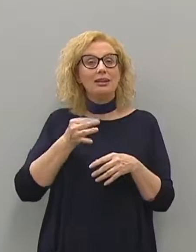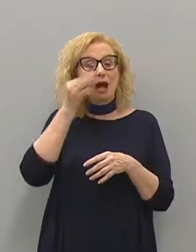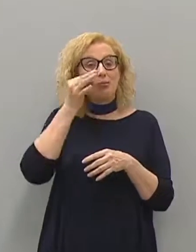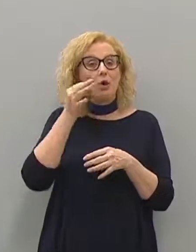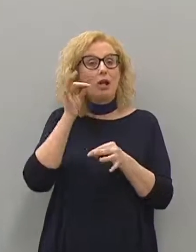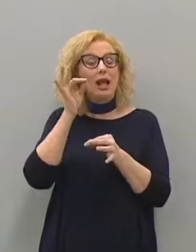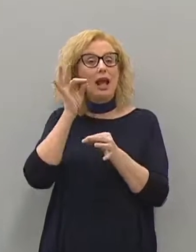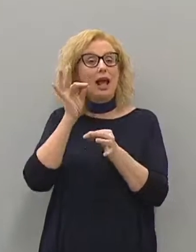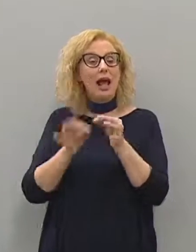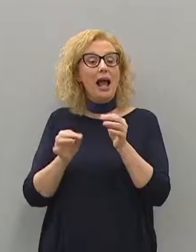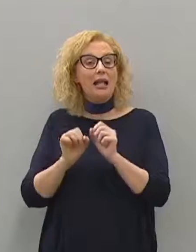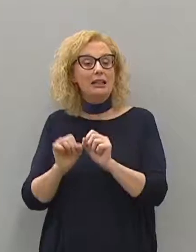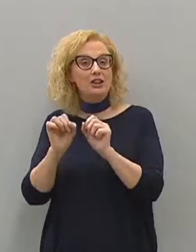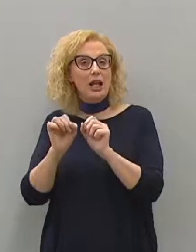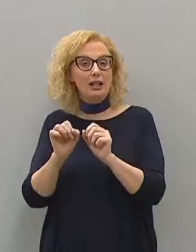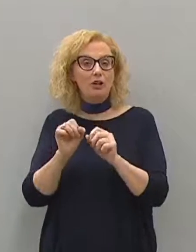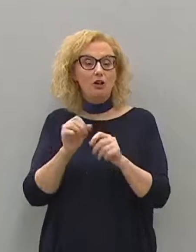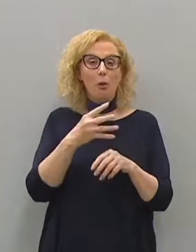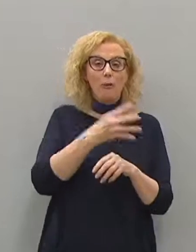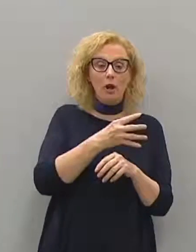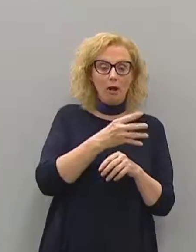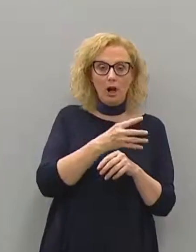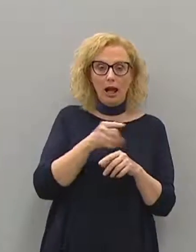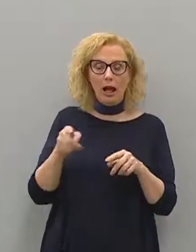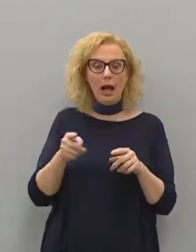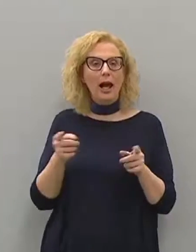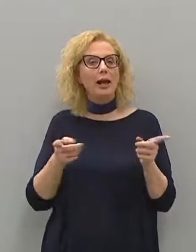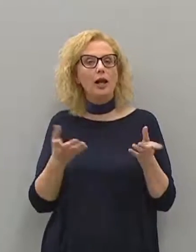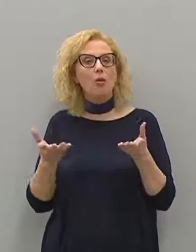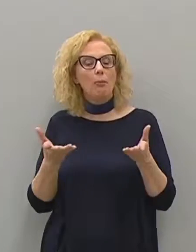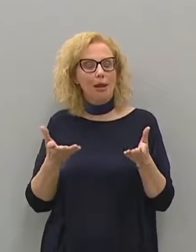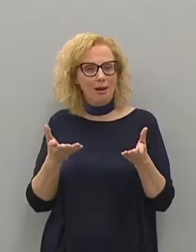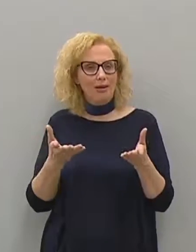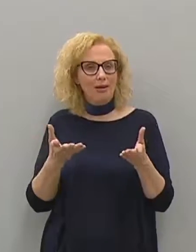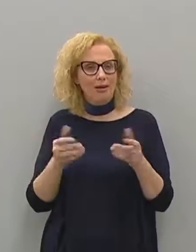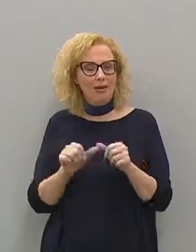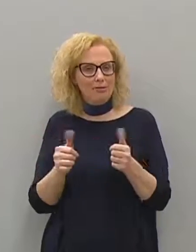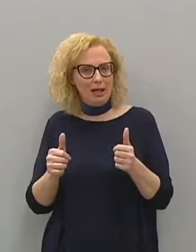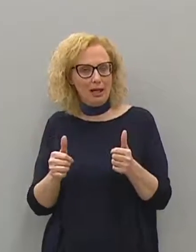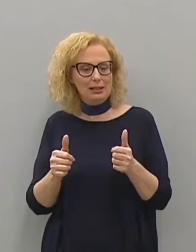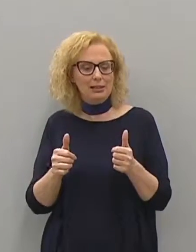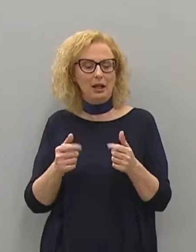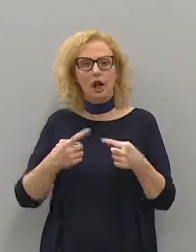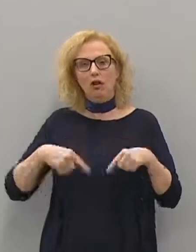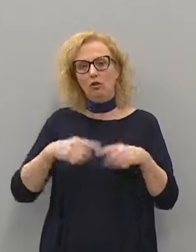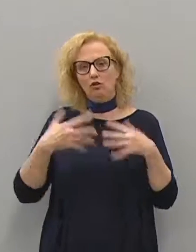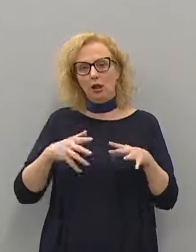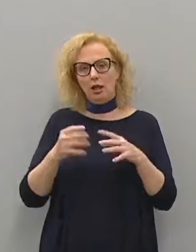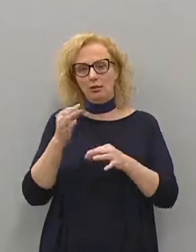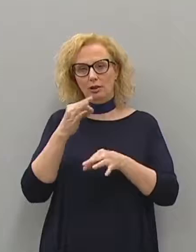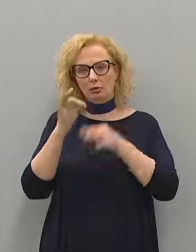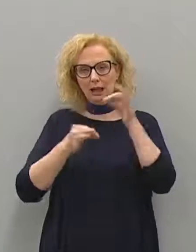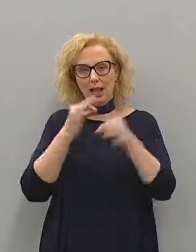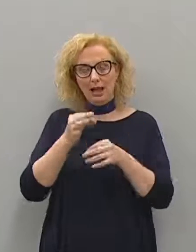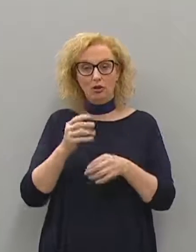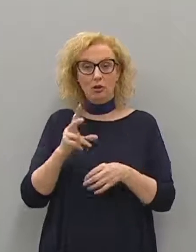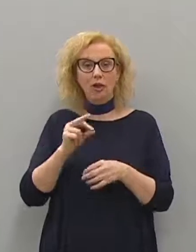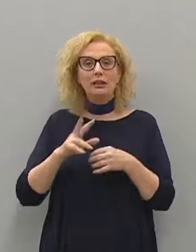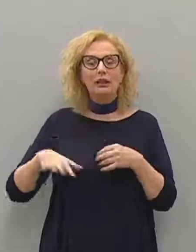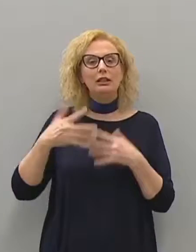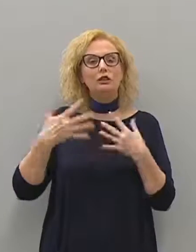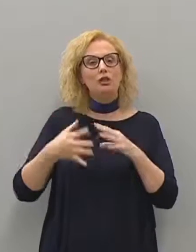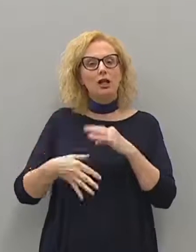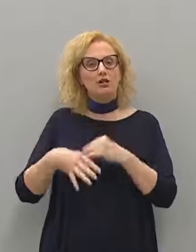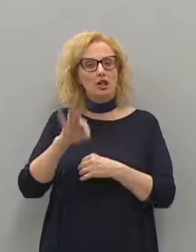rispetto a un tampone molecolare e noi abbiamo spiegato nei giorni scorsi che il trentino aveva adottato la scelta già